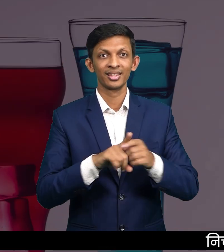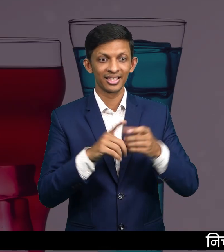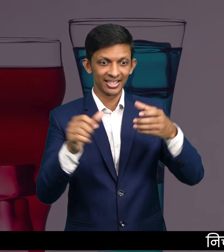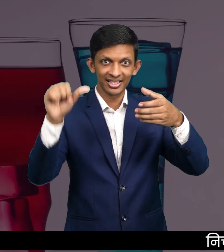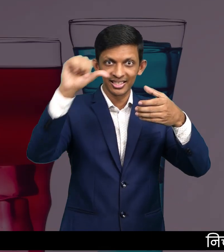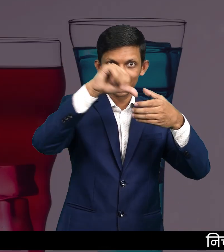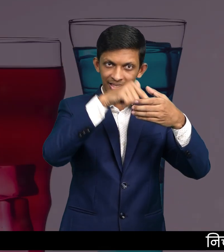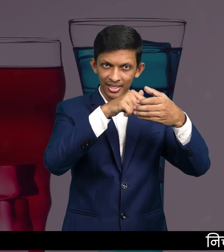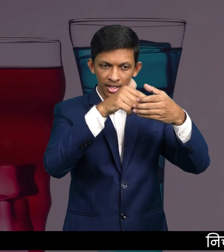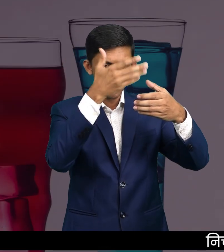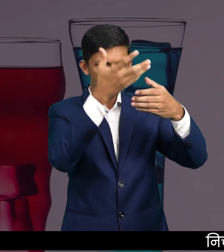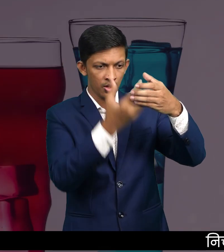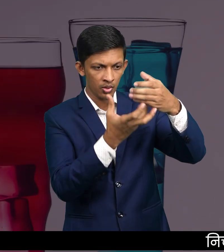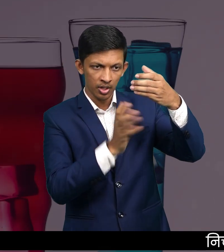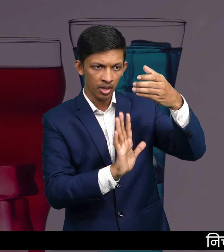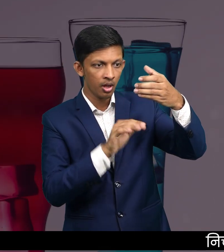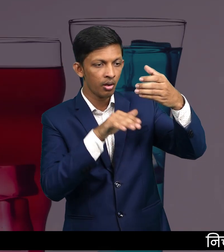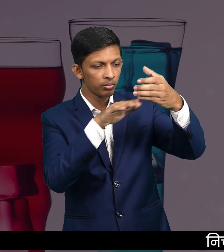निचरा करणे,